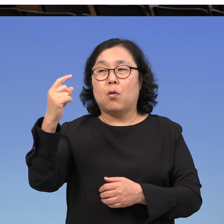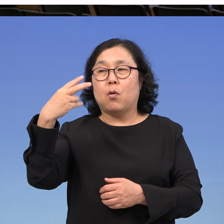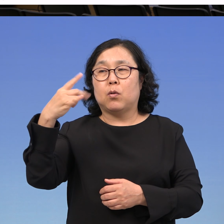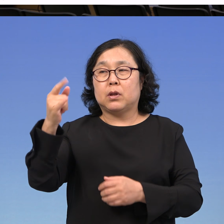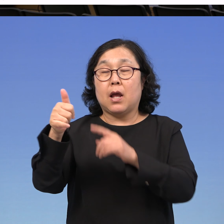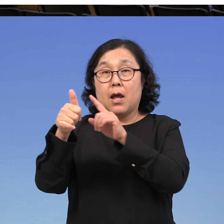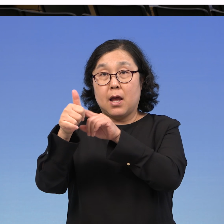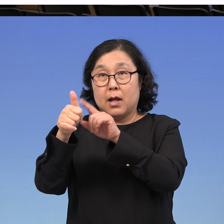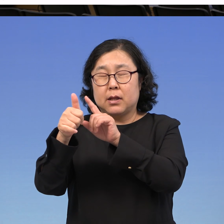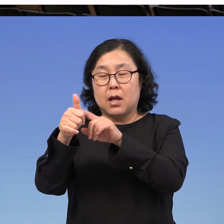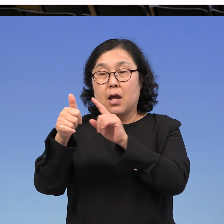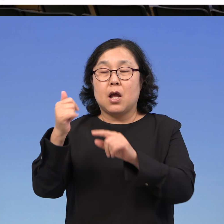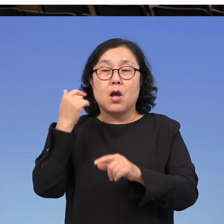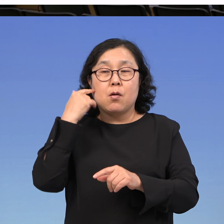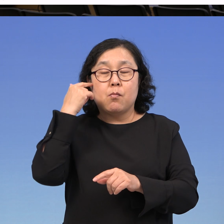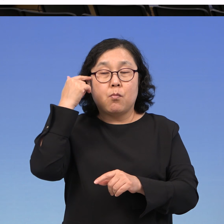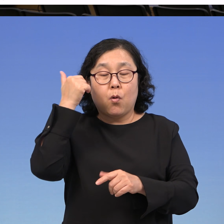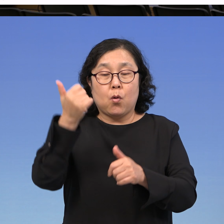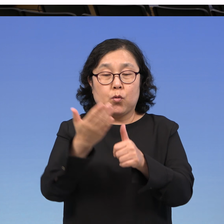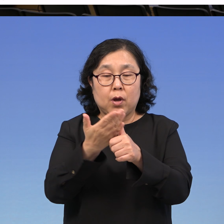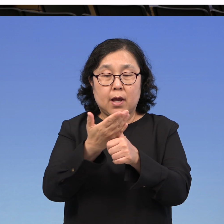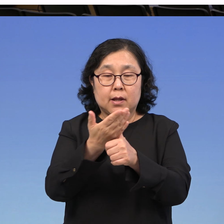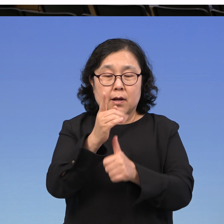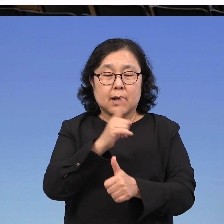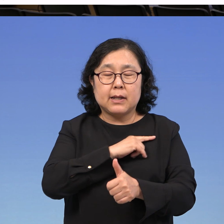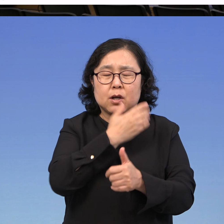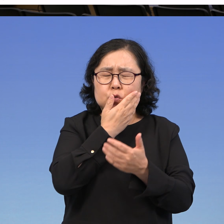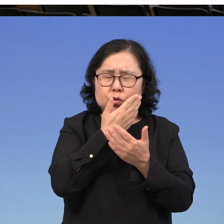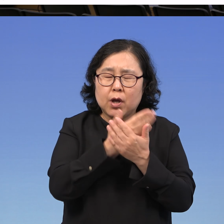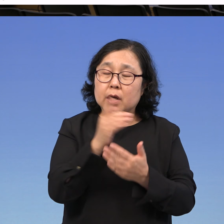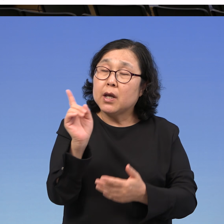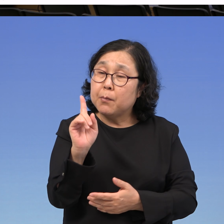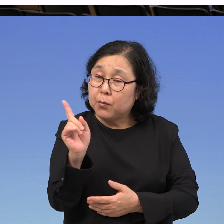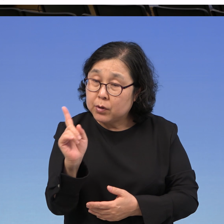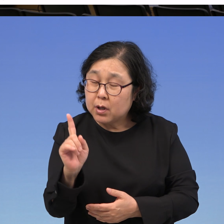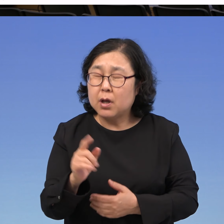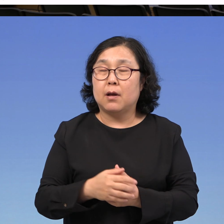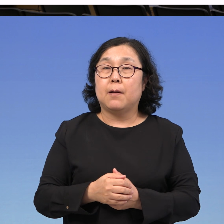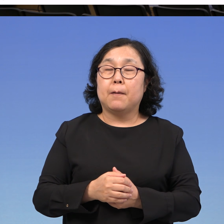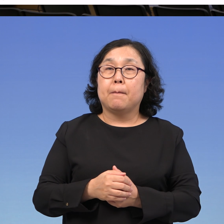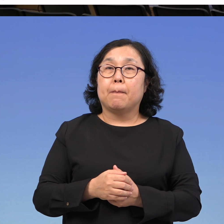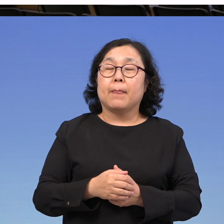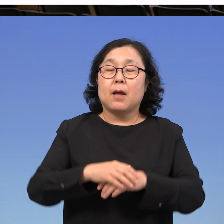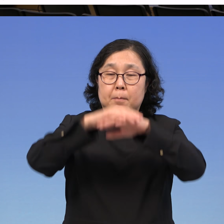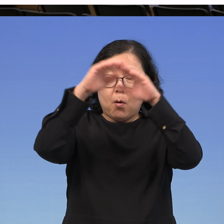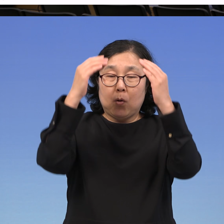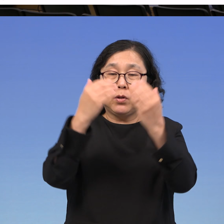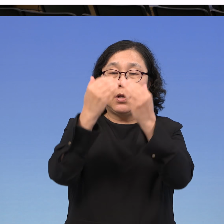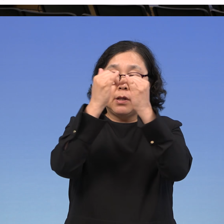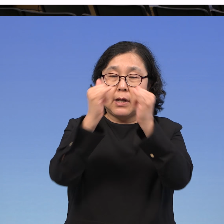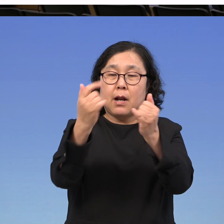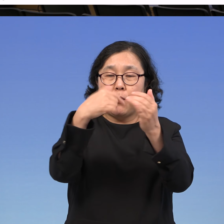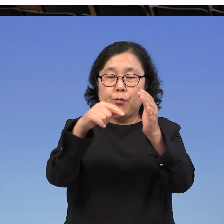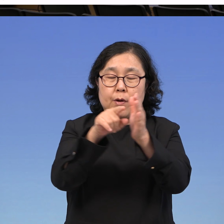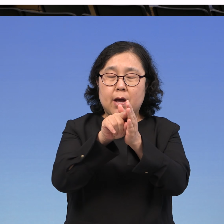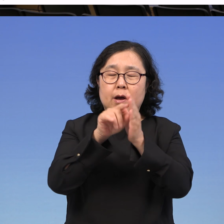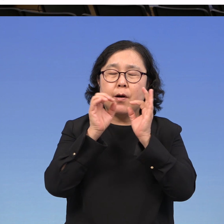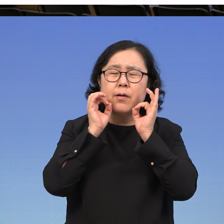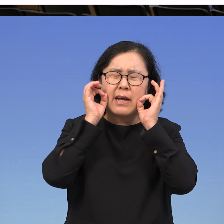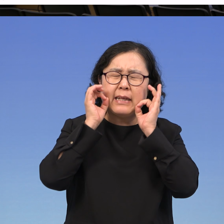목회 제일 중요한 게 뭔지 아니 목회에서 제일 중요한 중요한 게 뭔가 하니까 모든 사람을 위하여 간구와 기도와